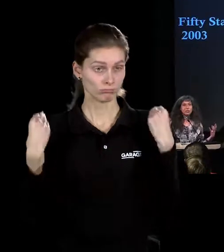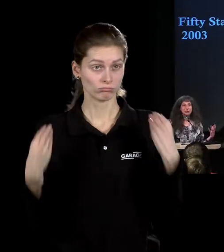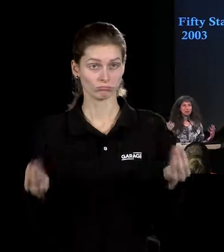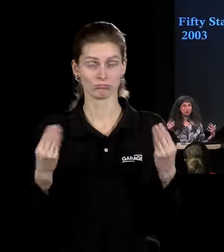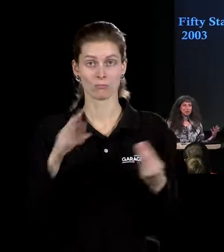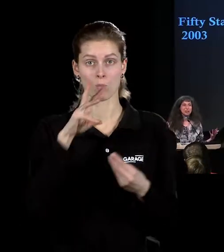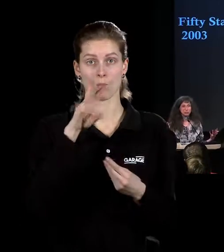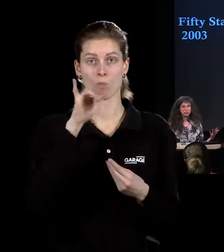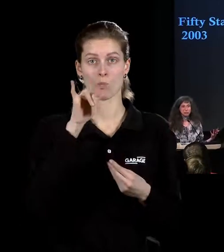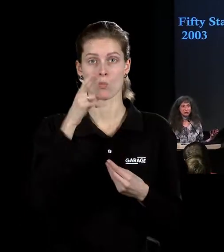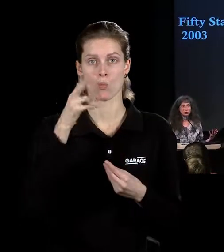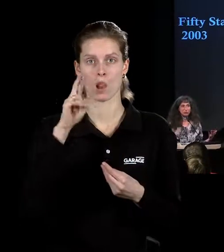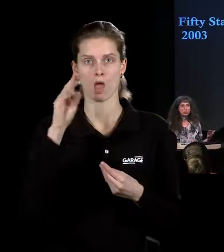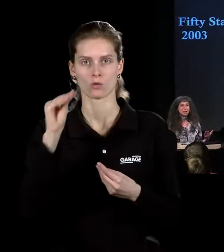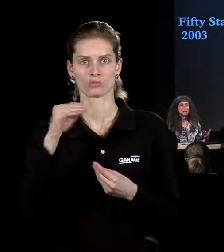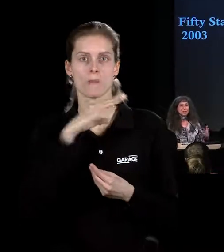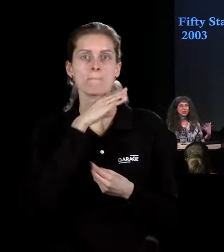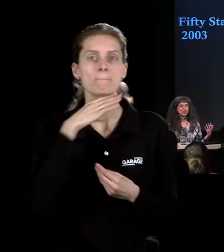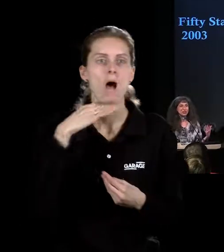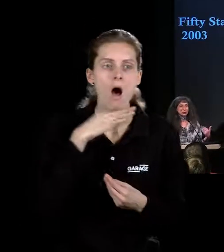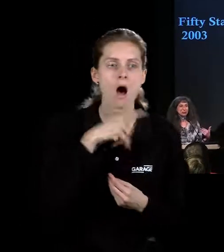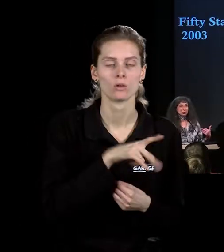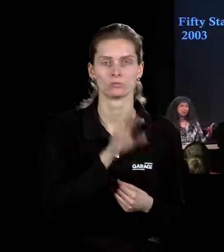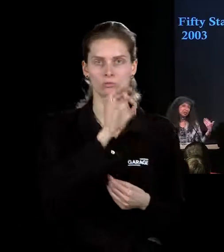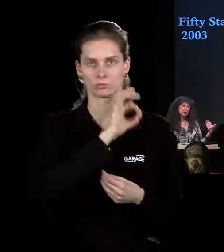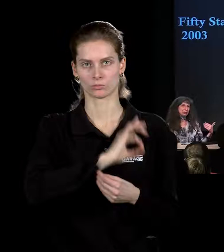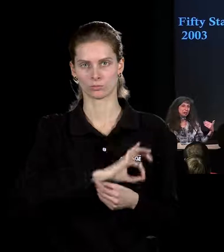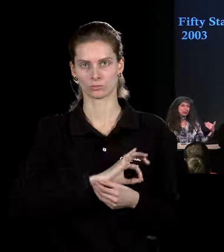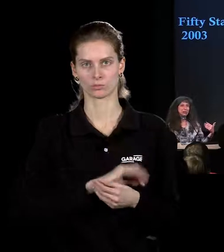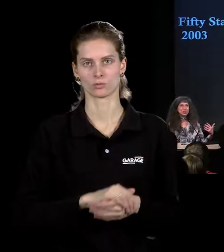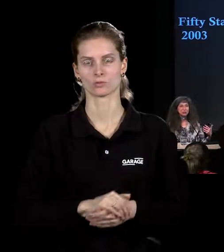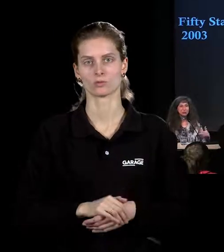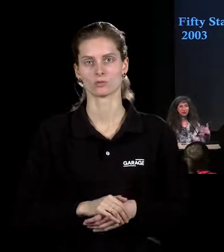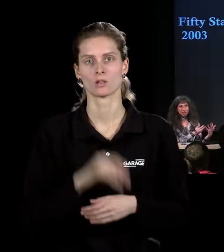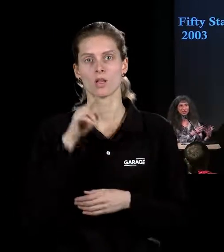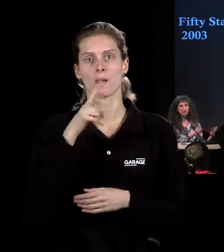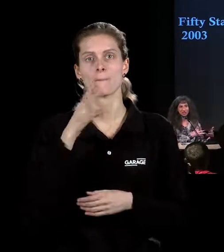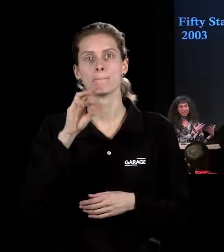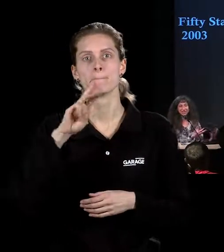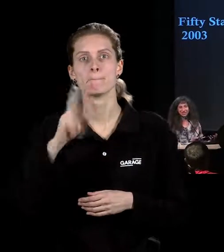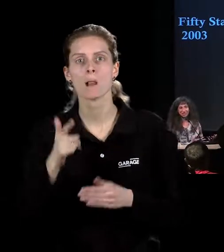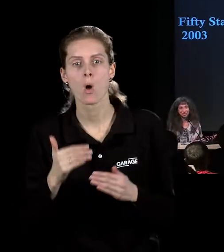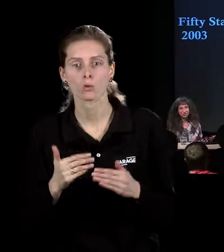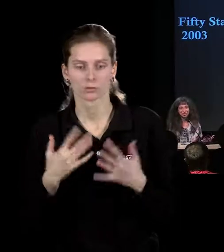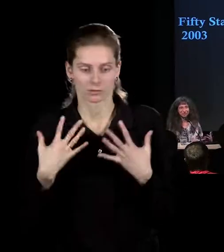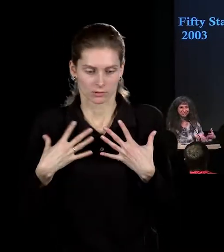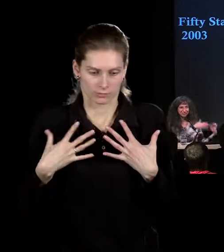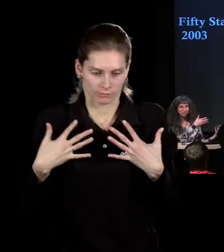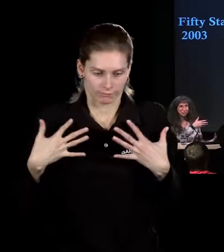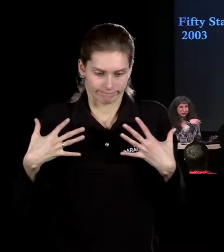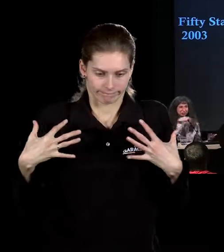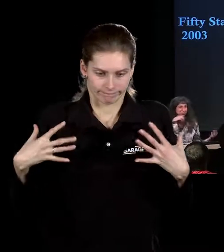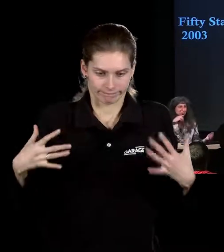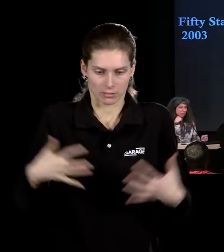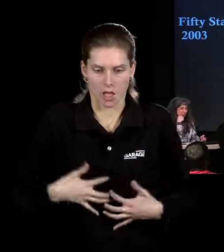ну, муляж, это вот это мясо, которое он использует, мясо, которое, та плоть, которая как бы наросла на этих костях, которые он использовал,